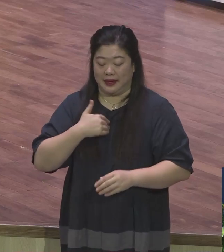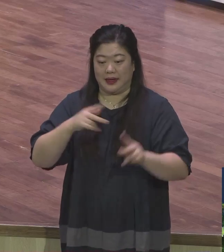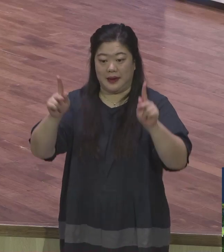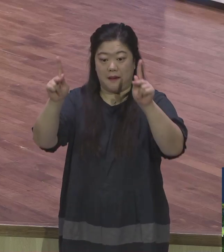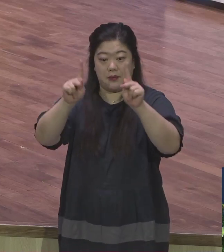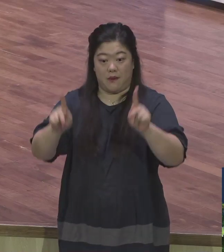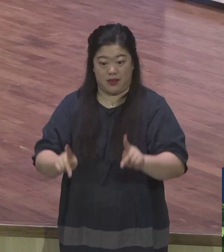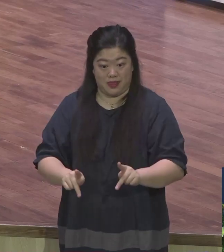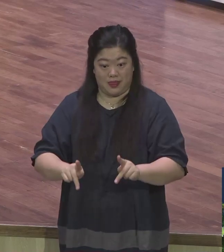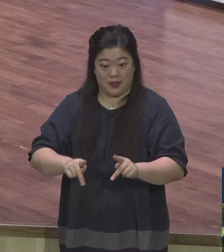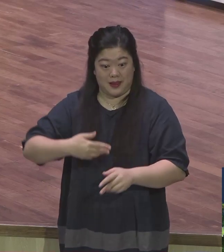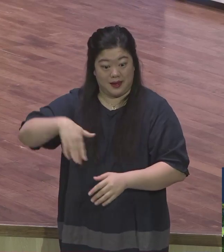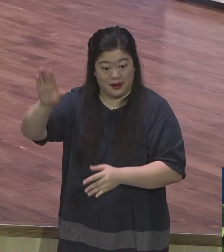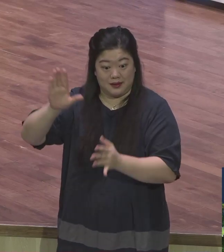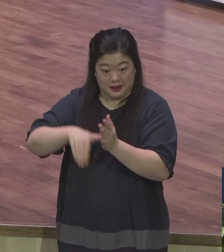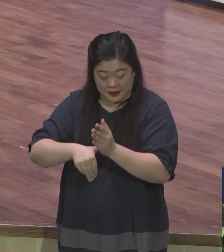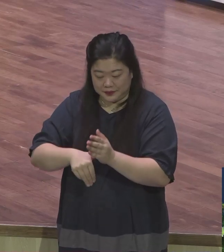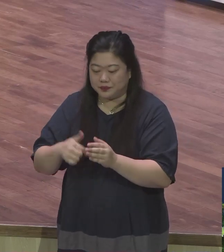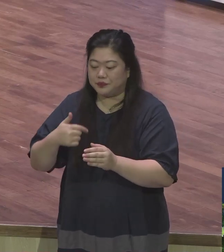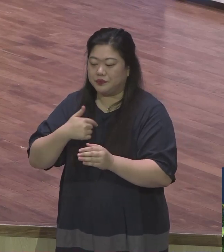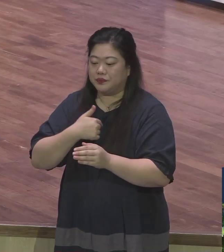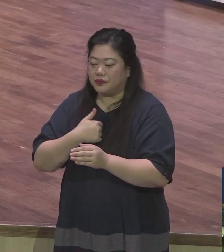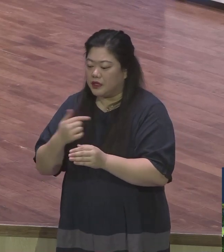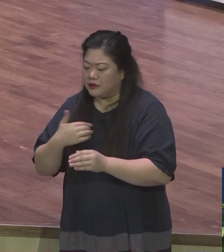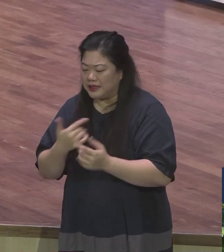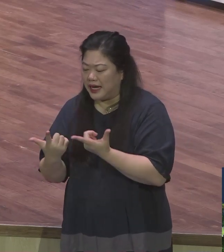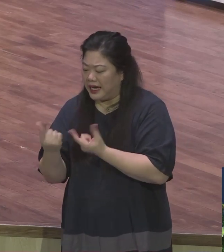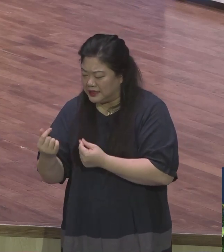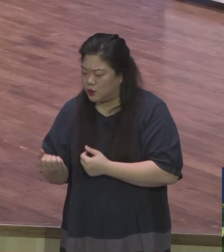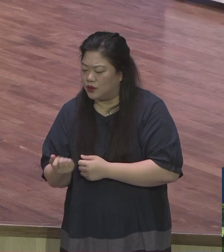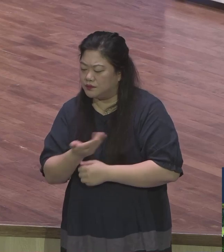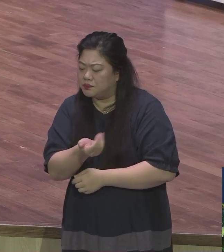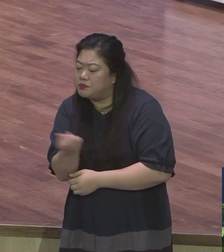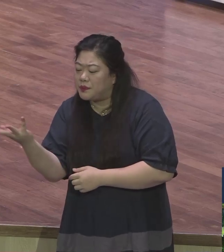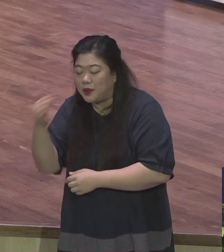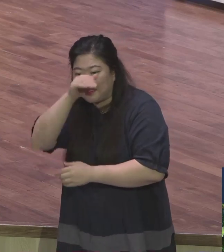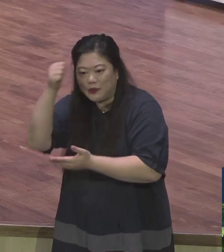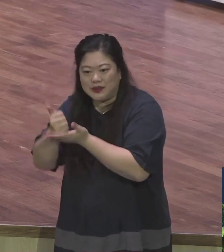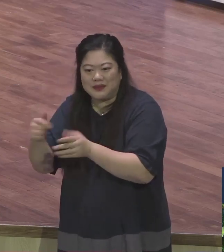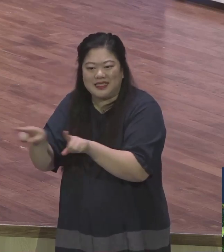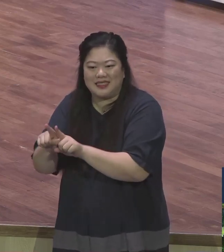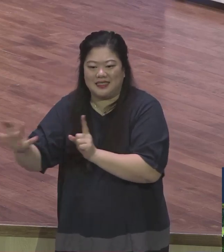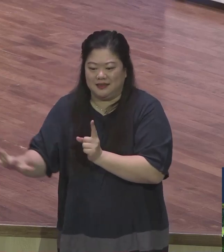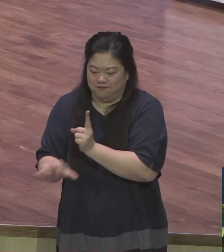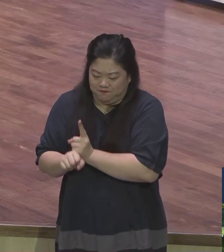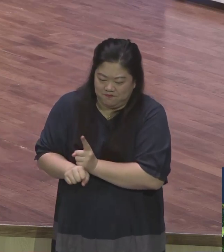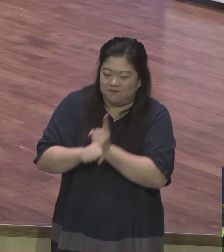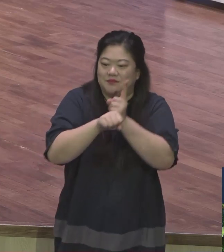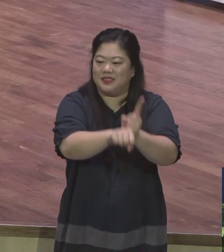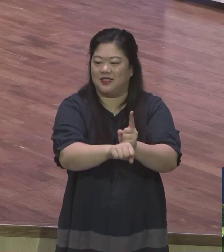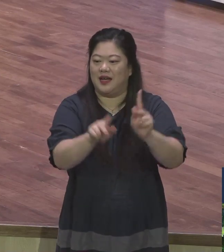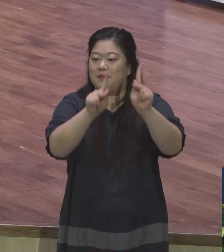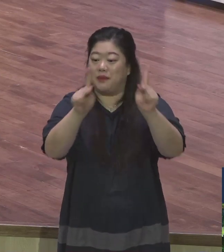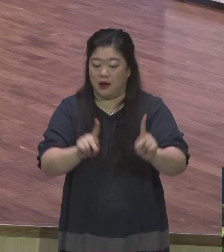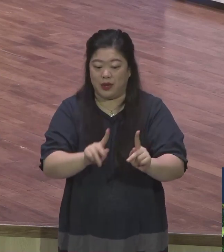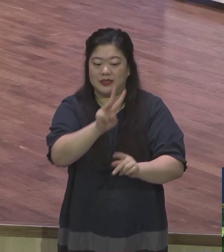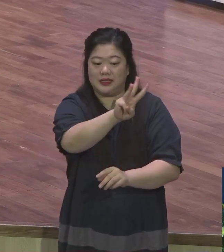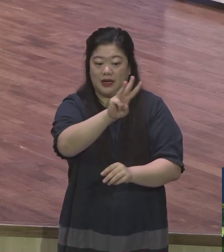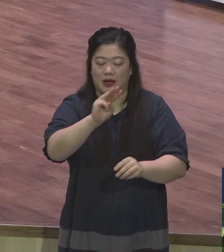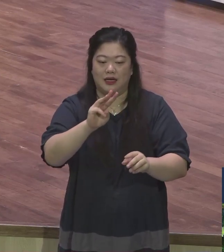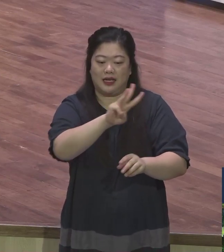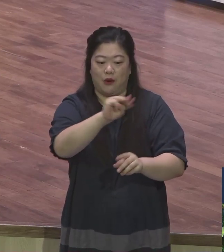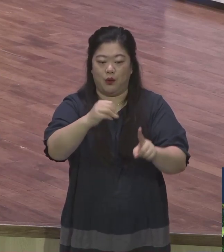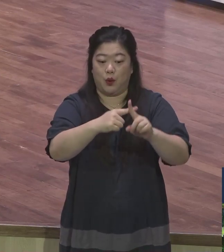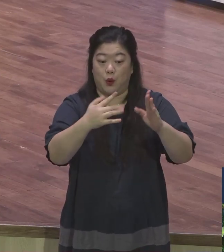공동체 장님들을 비롯해서 몇 분 장로님들과 함께 팔라완 예원 설립 예배와 또